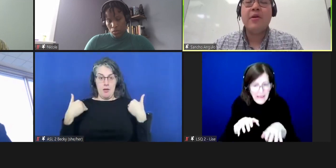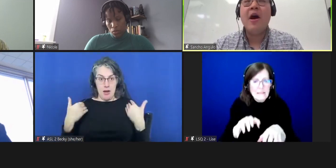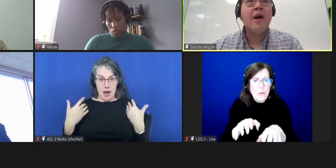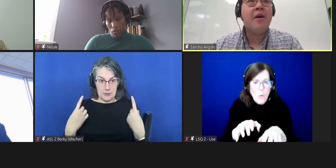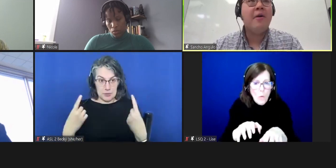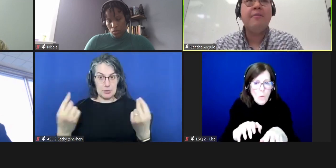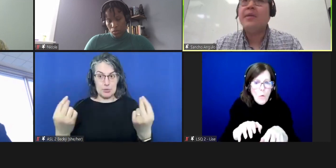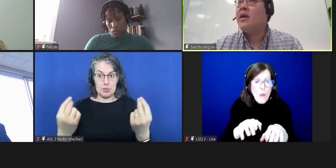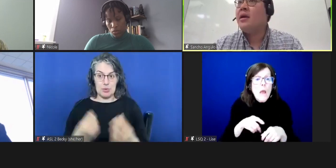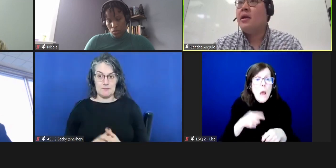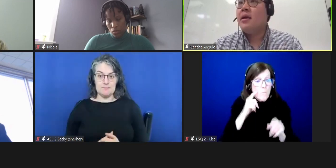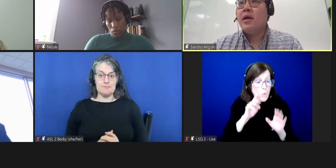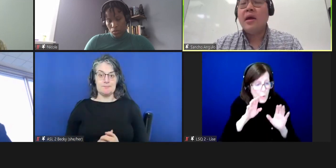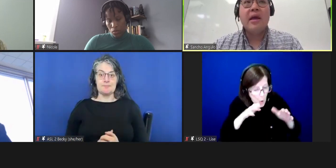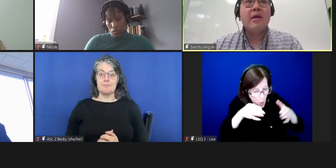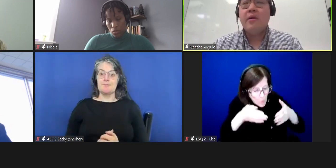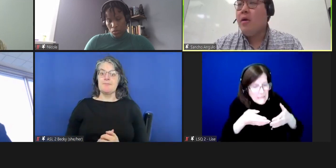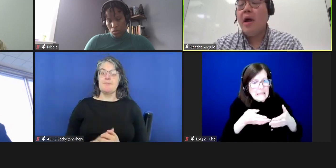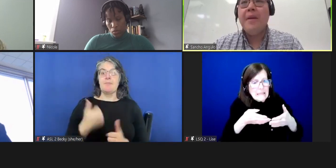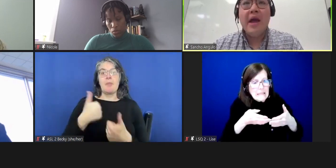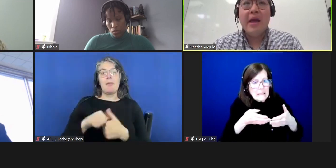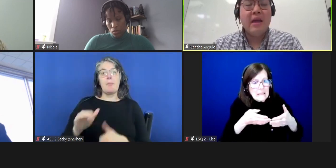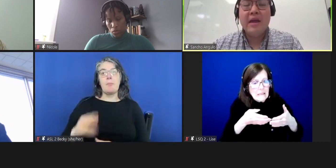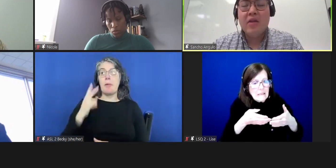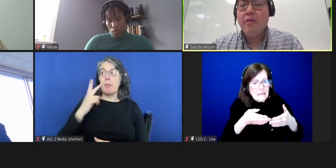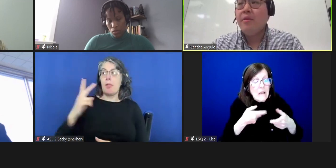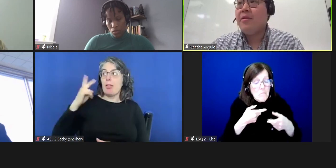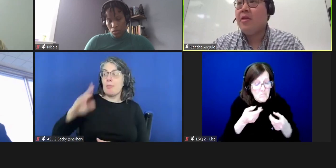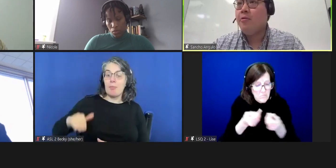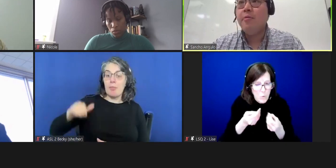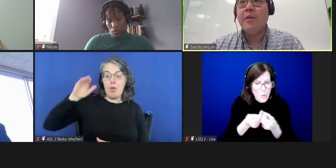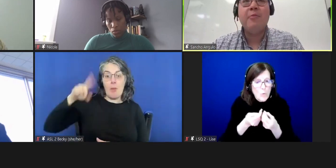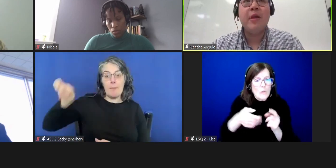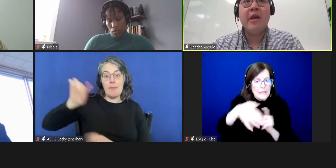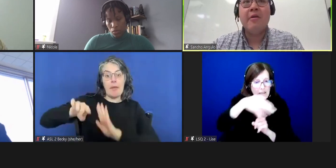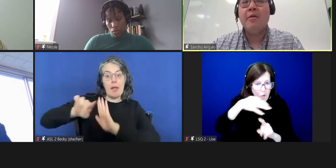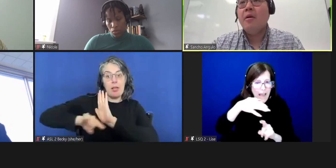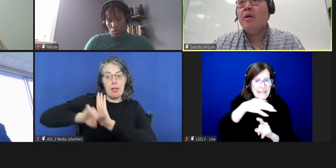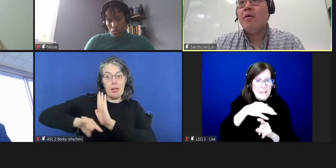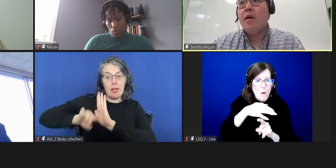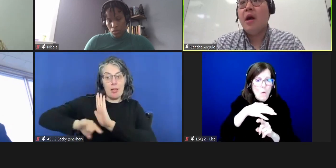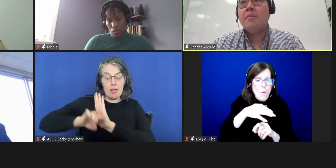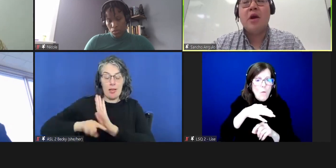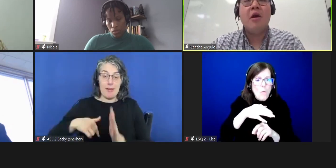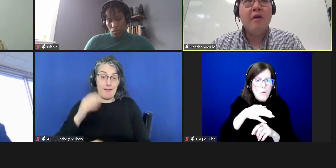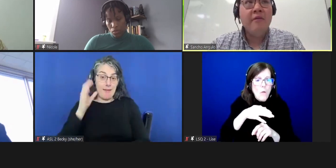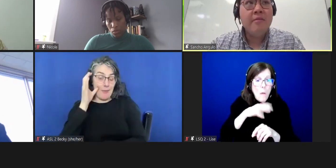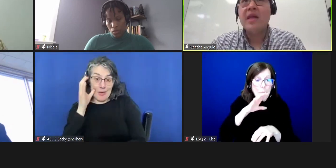autistes, il y a un grand nombre de situations où les gens parlaient de moi.